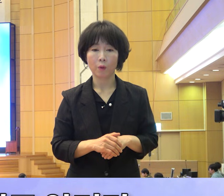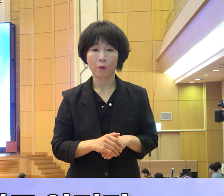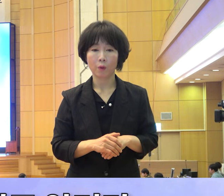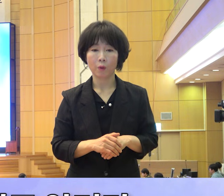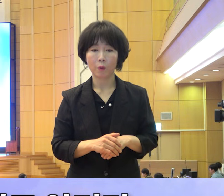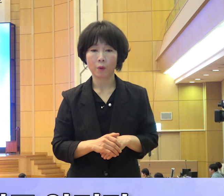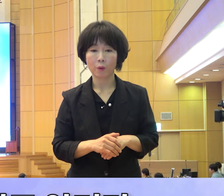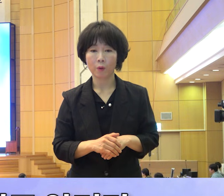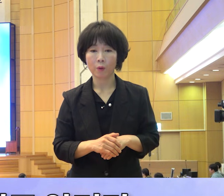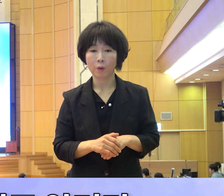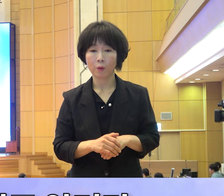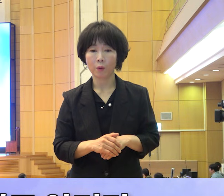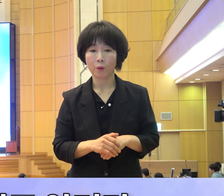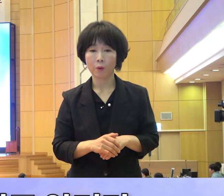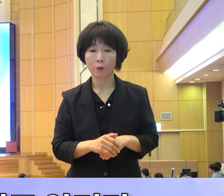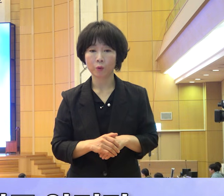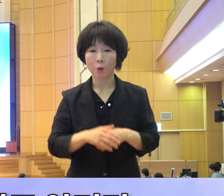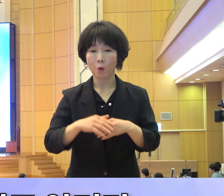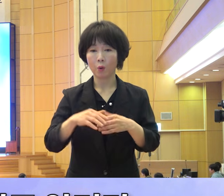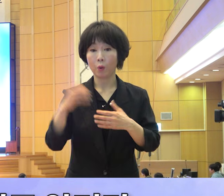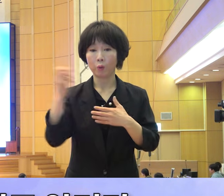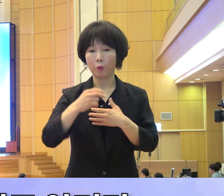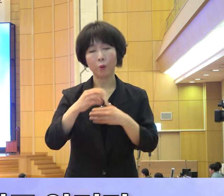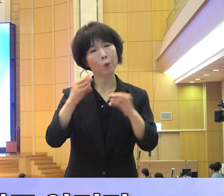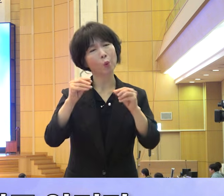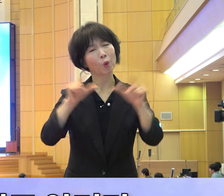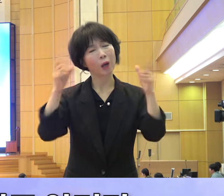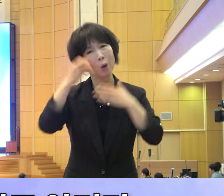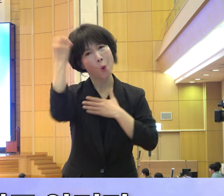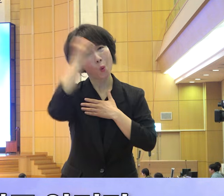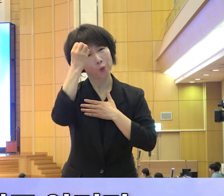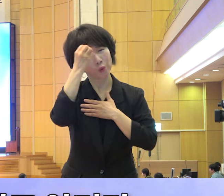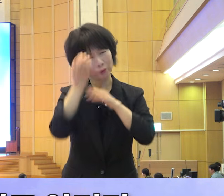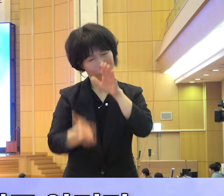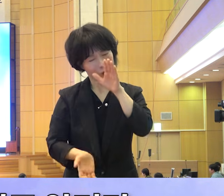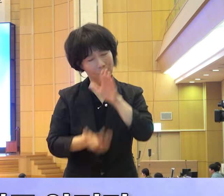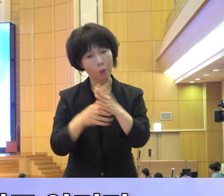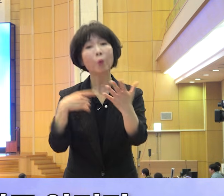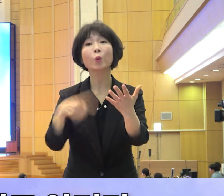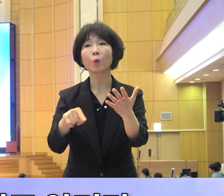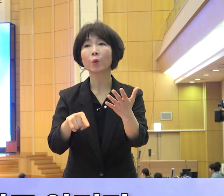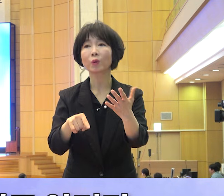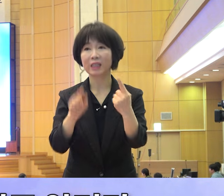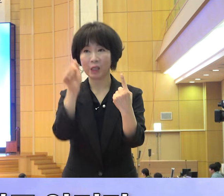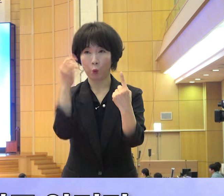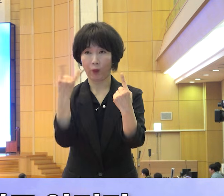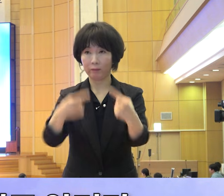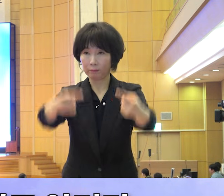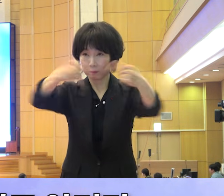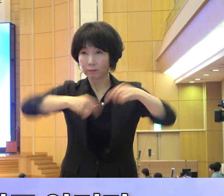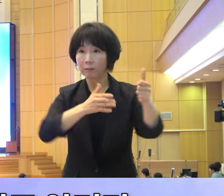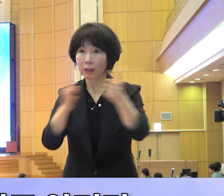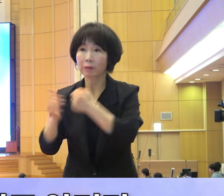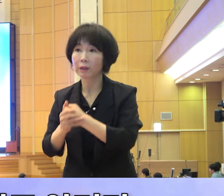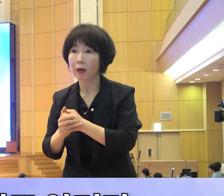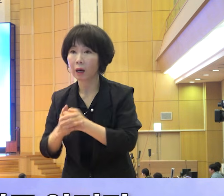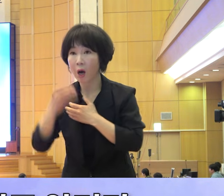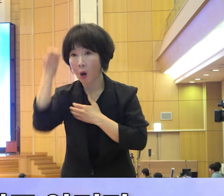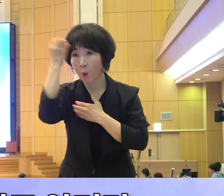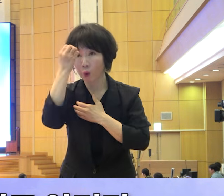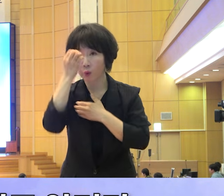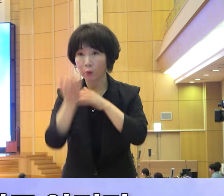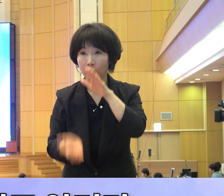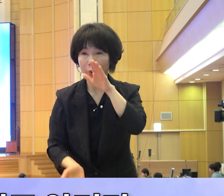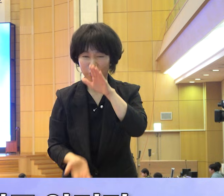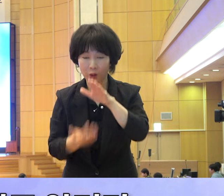1회부터 시작됩니다. 많이 참석해서 은혜 많이 받으시고요. 상급 교육에 참여하실